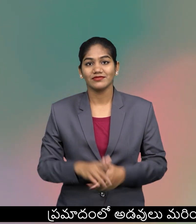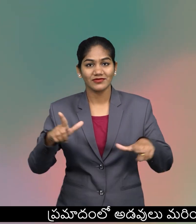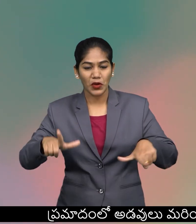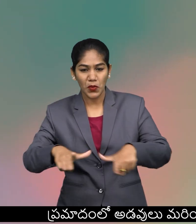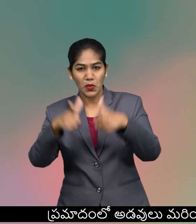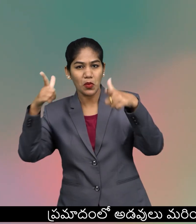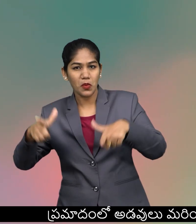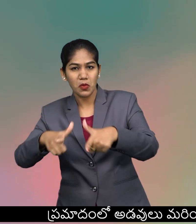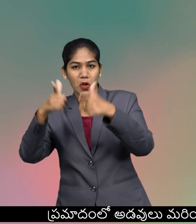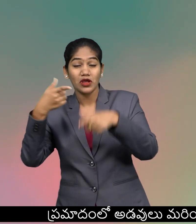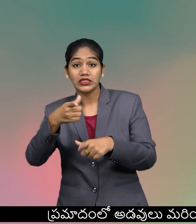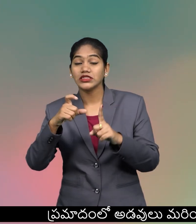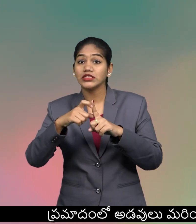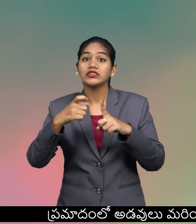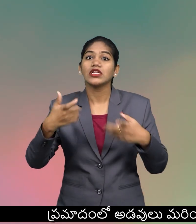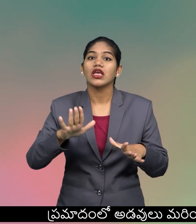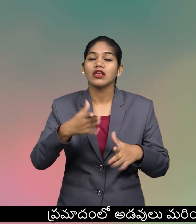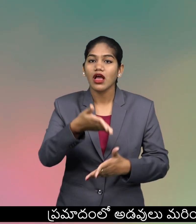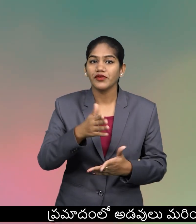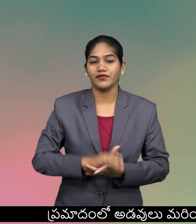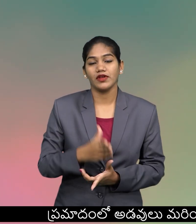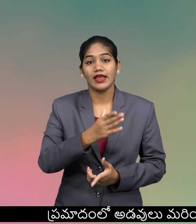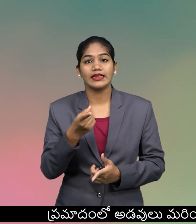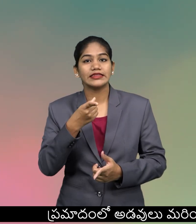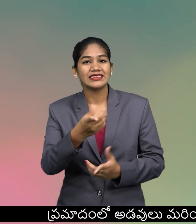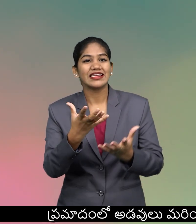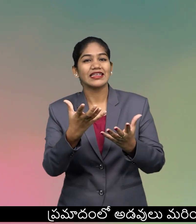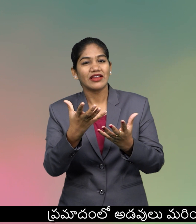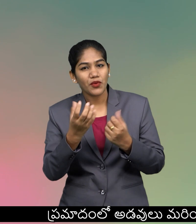ప్రమాదంలో అడవులు మరియు కొత్త చెట్లను నాటవలసిన అవసరం.